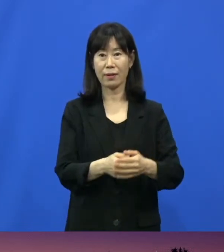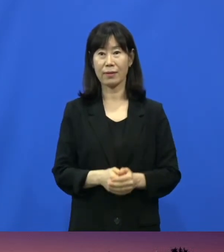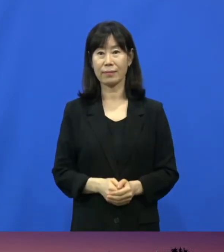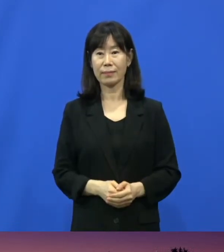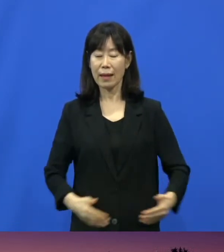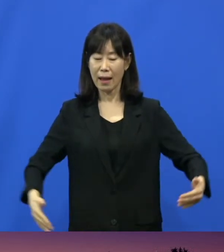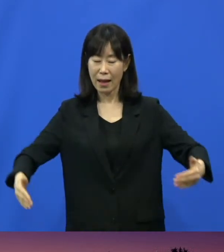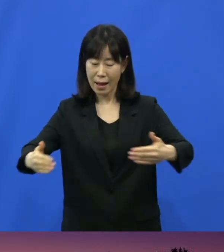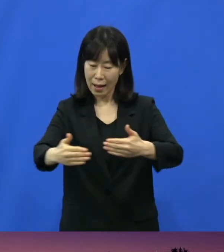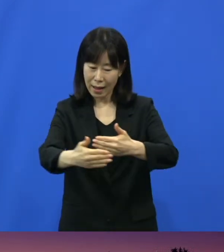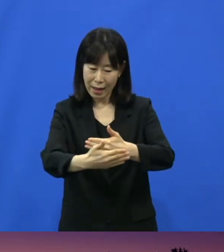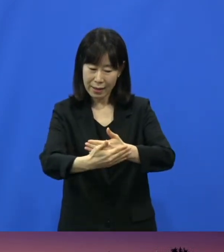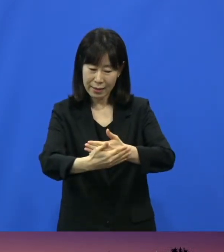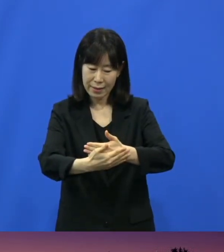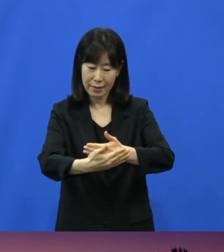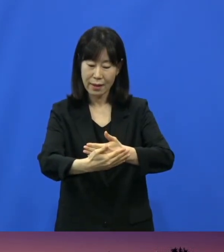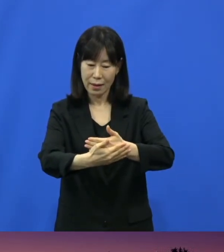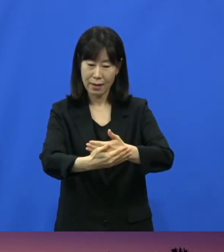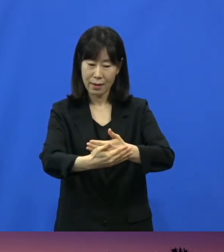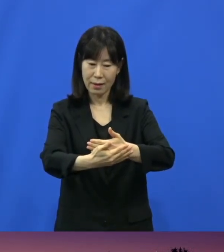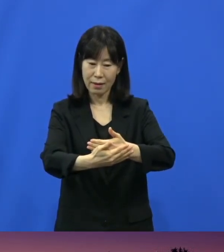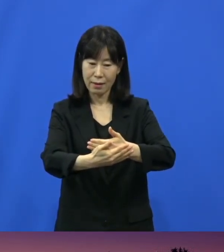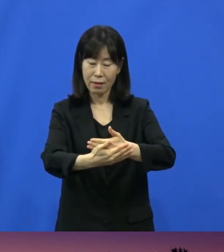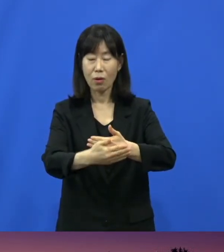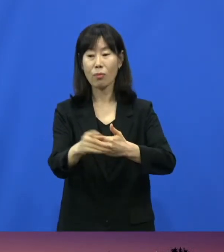안긴다는 것은 뭘까요, 여러분? 맡기는 것이에요.